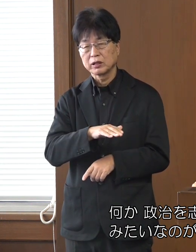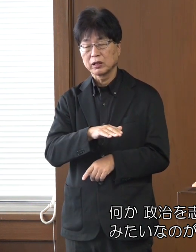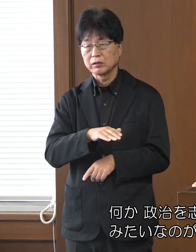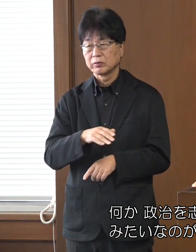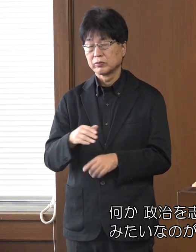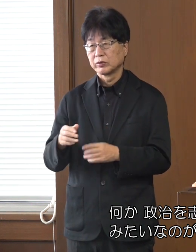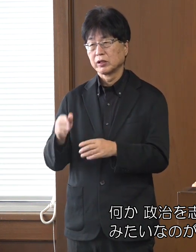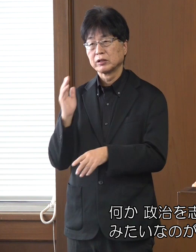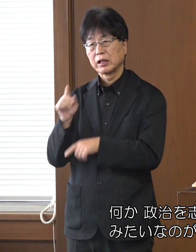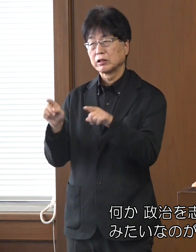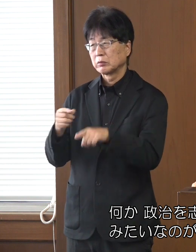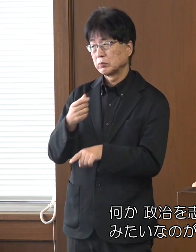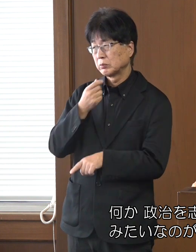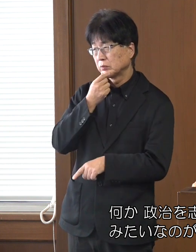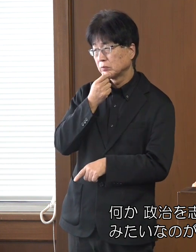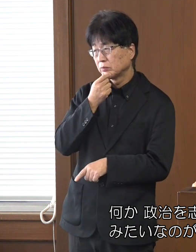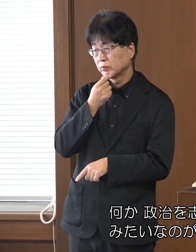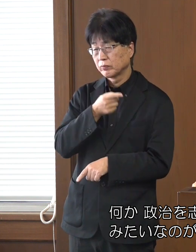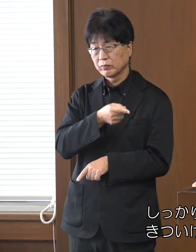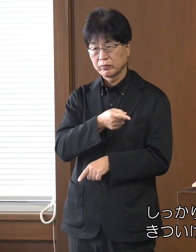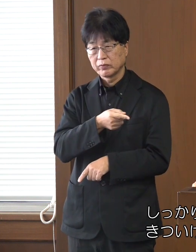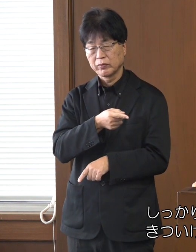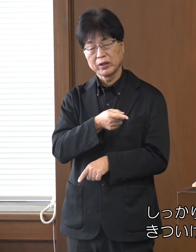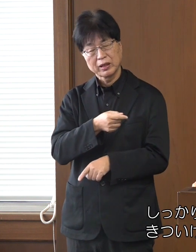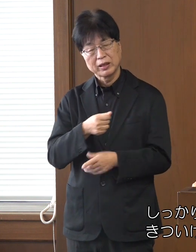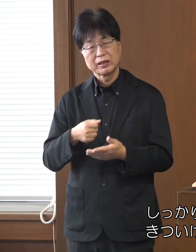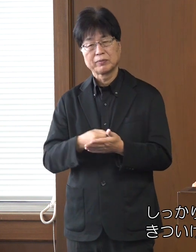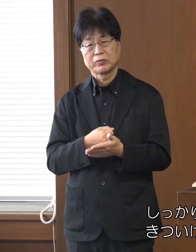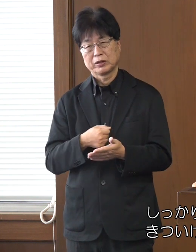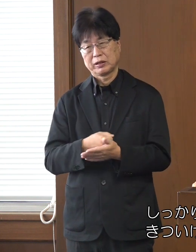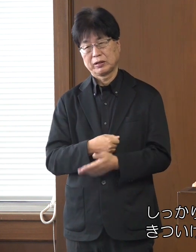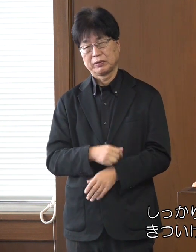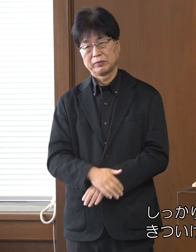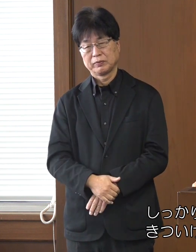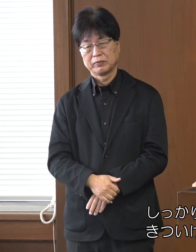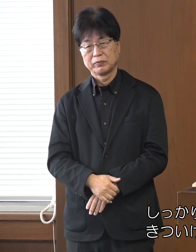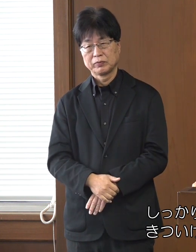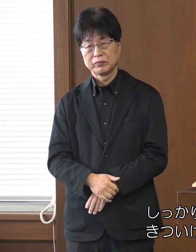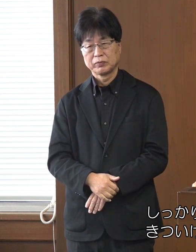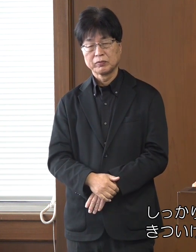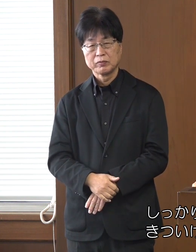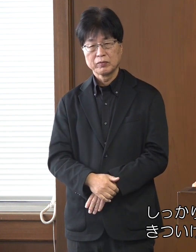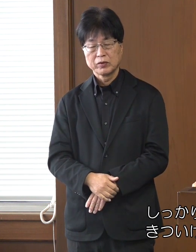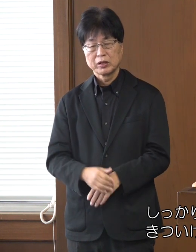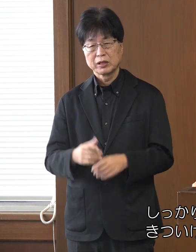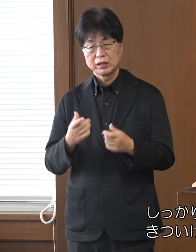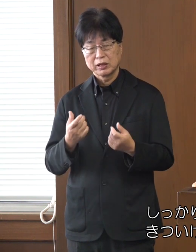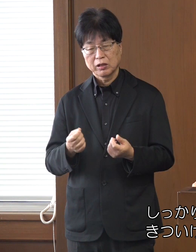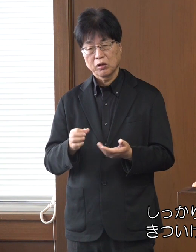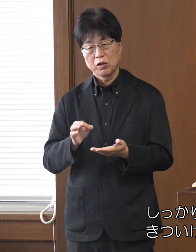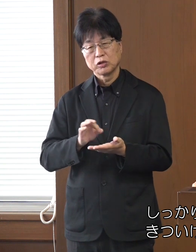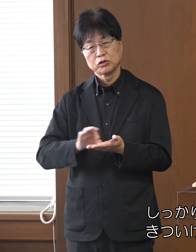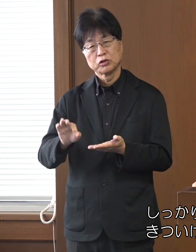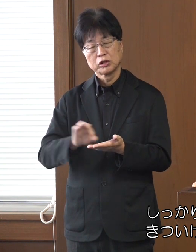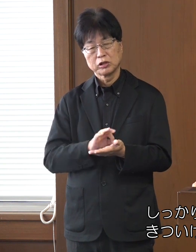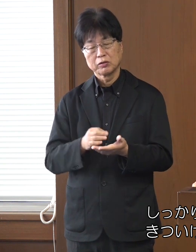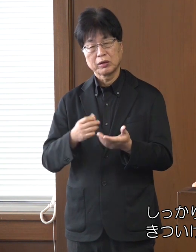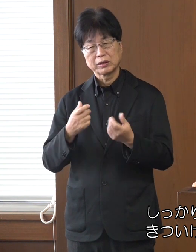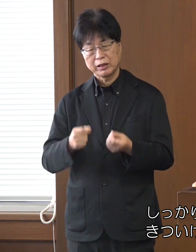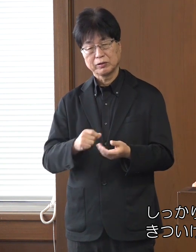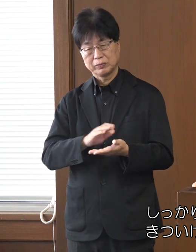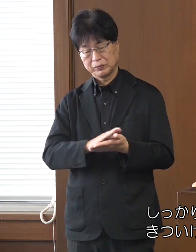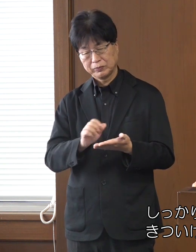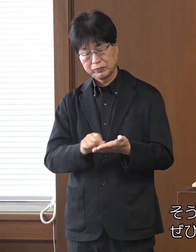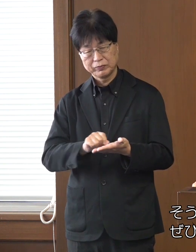に残念なことで、しっかりやってれば政治はきついけどやりがいもある